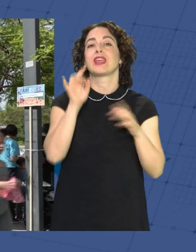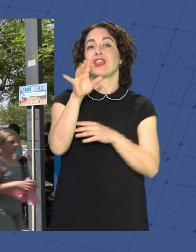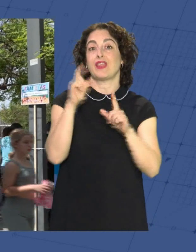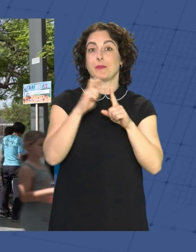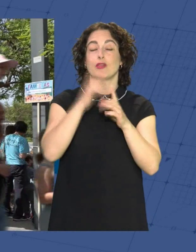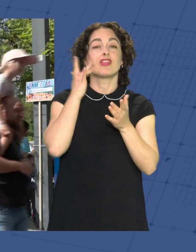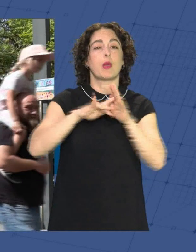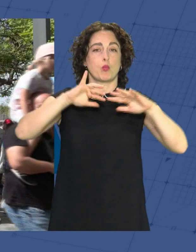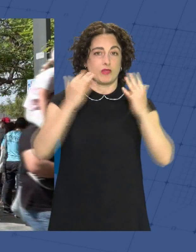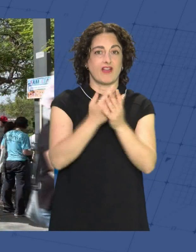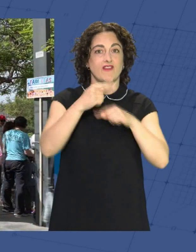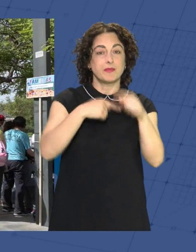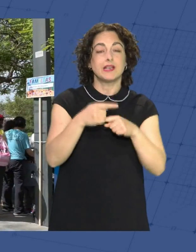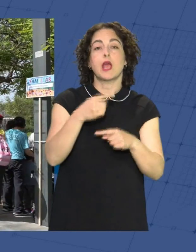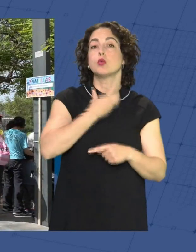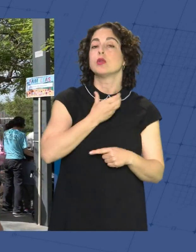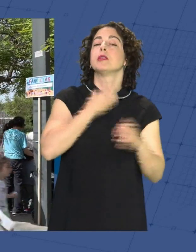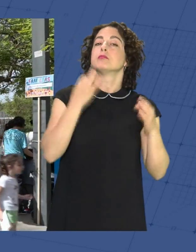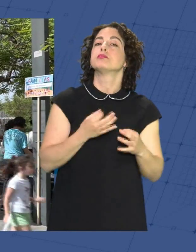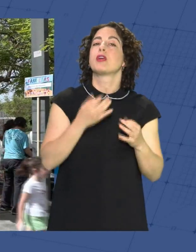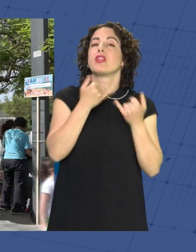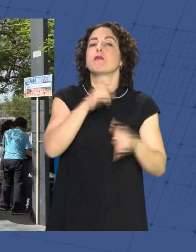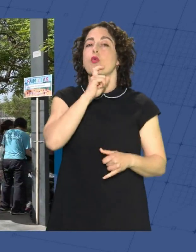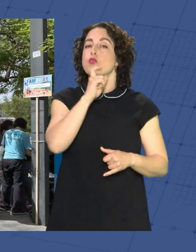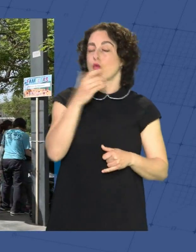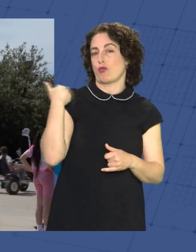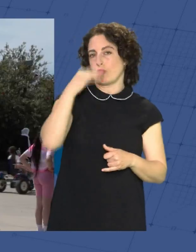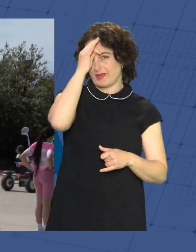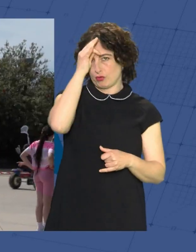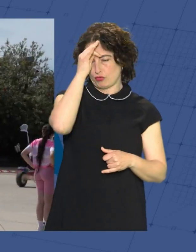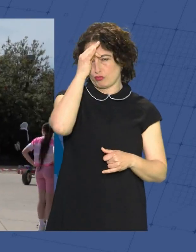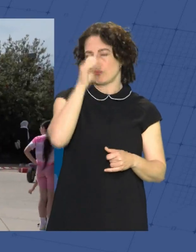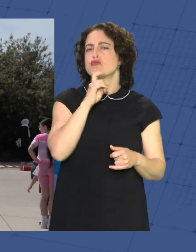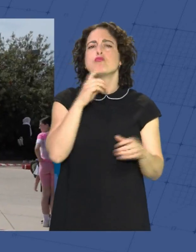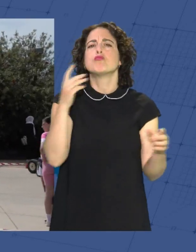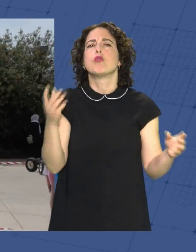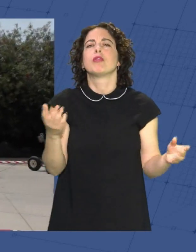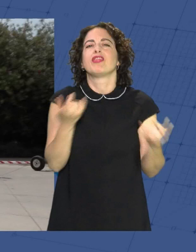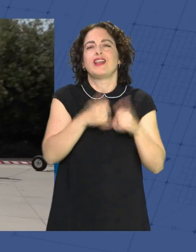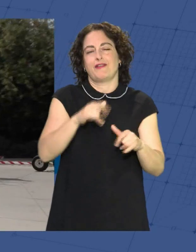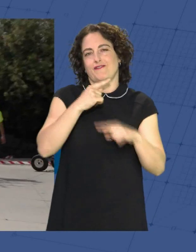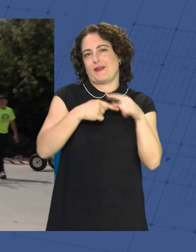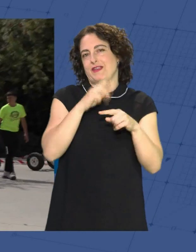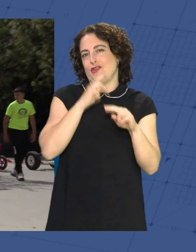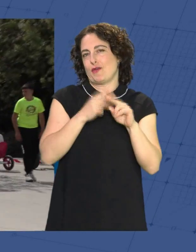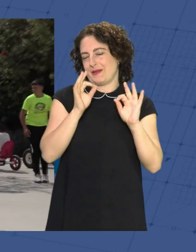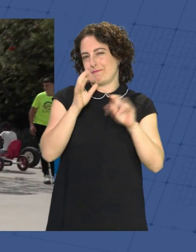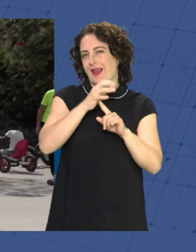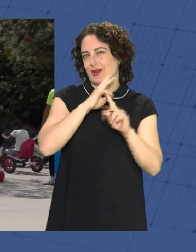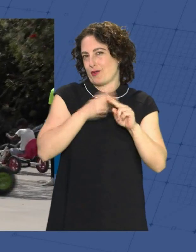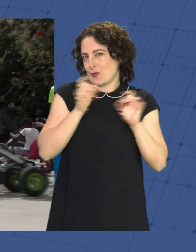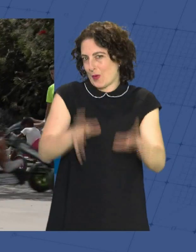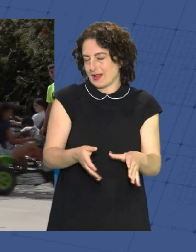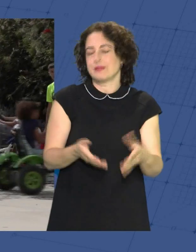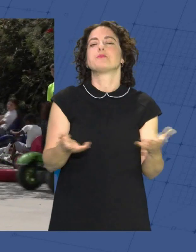Día Mundial de las Familias y el Ayuntamiento de Almería lo ha querido conmemorar este domingo y nada mejor que celebrarlo en el parque que lleva su nombre. La respuesta ha sido